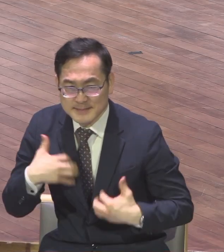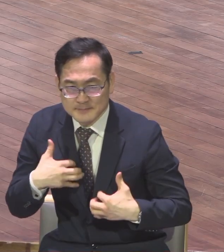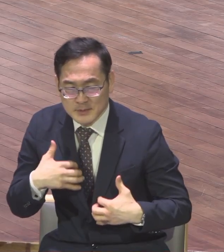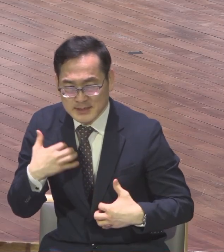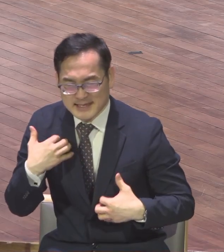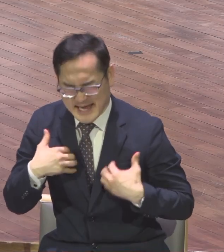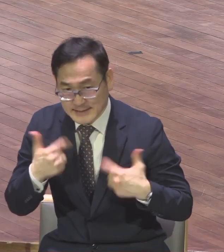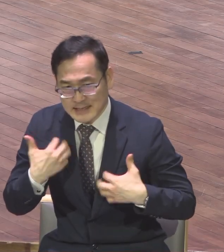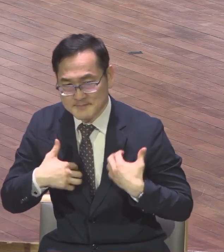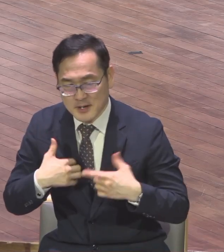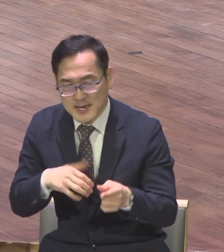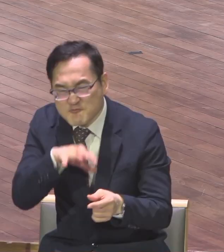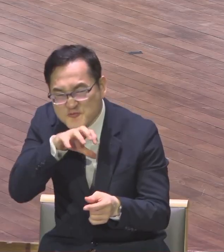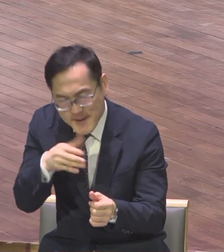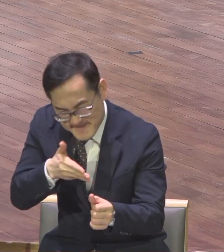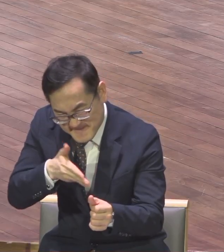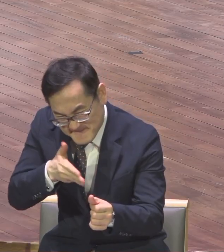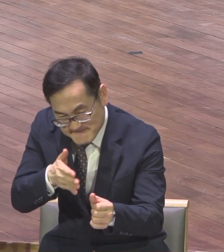그러니까 항상 불평하고